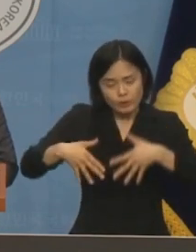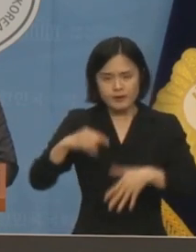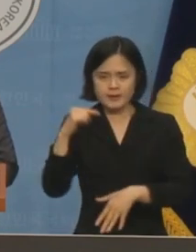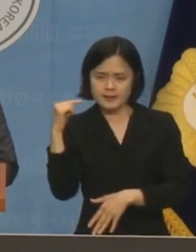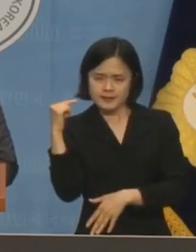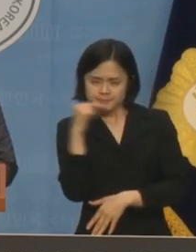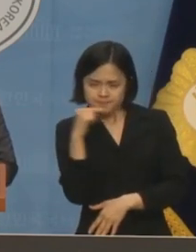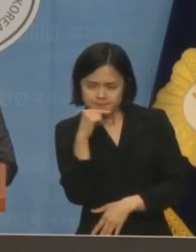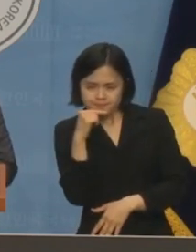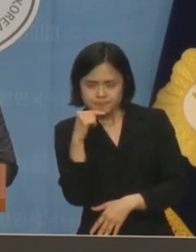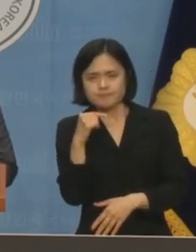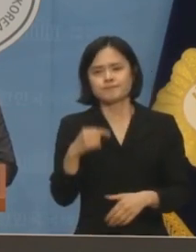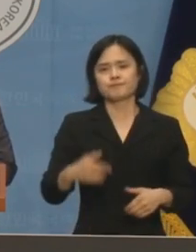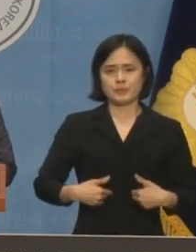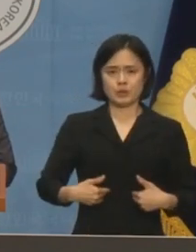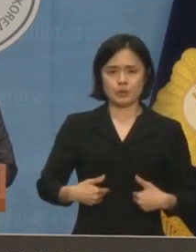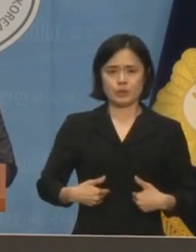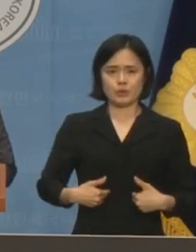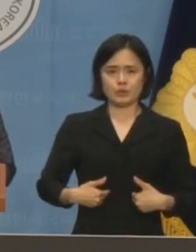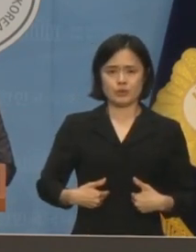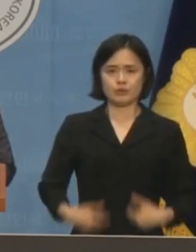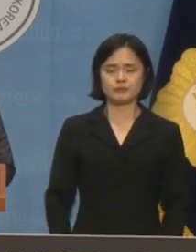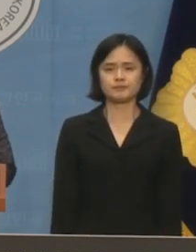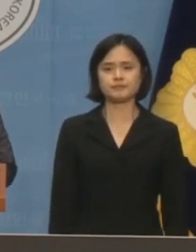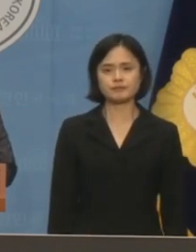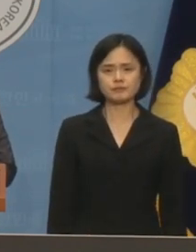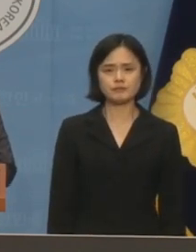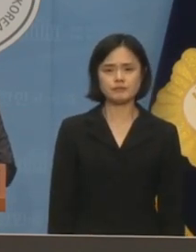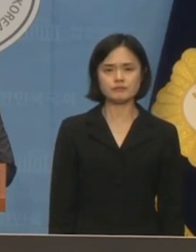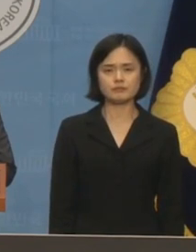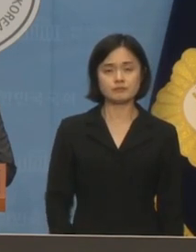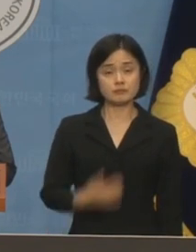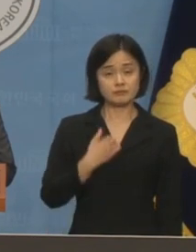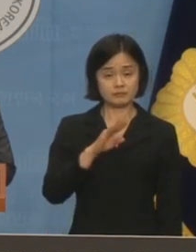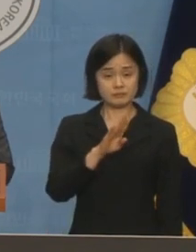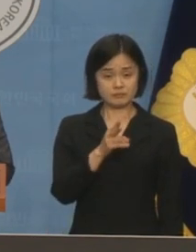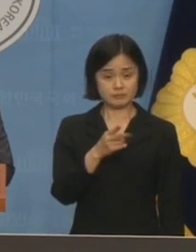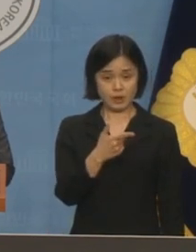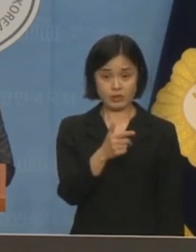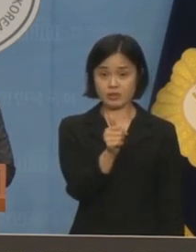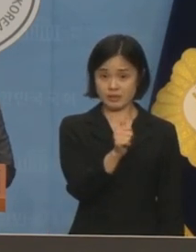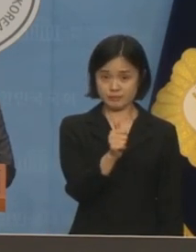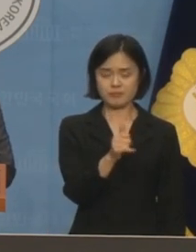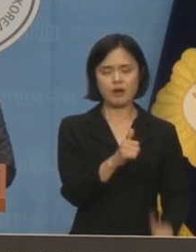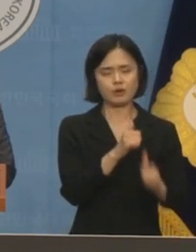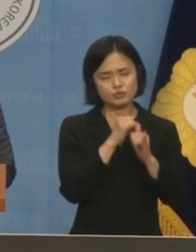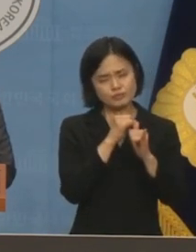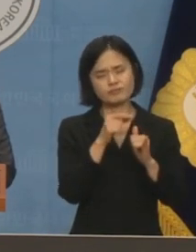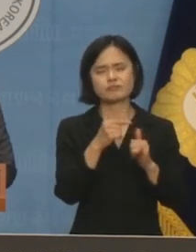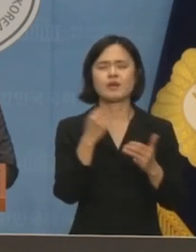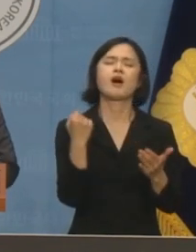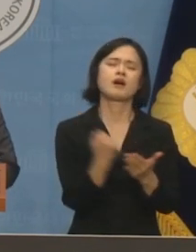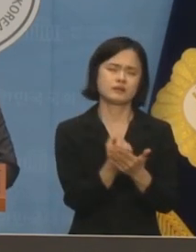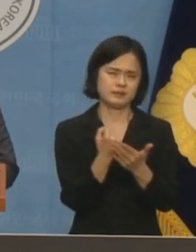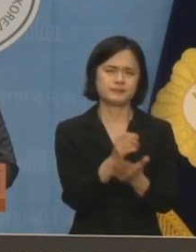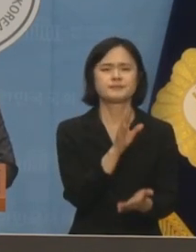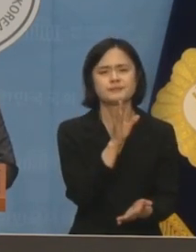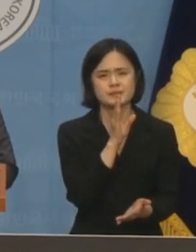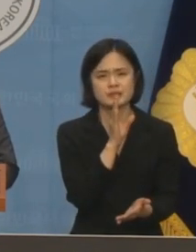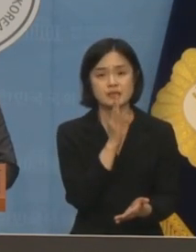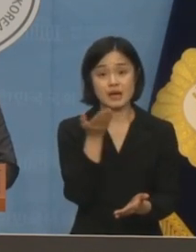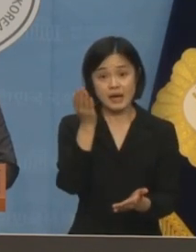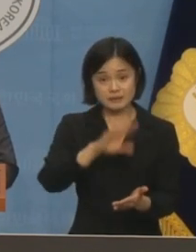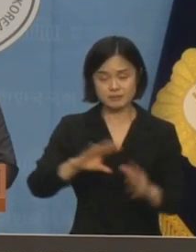저는 국가유공자인 고인의 죽음은 너무 안타깝지만 국립묘지의 영예성을 위해서라는 그